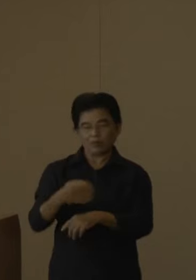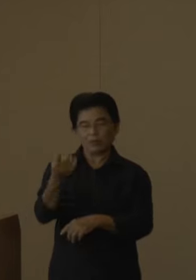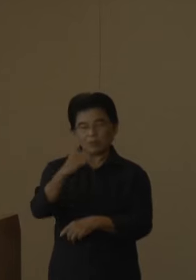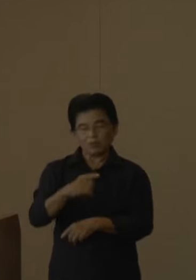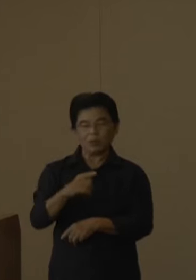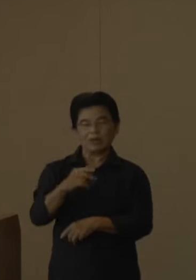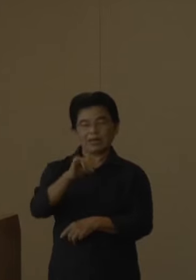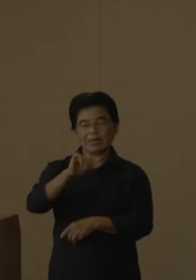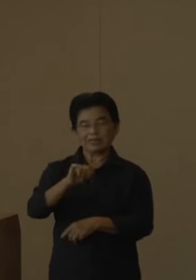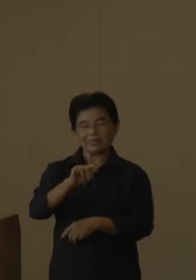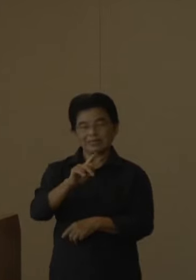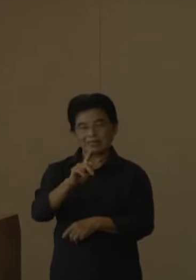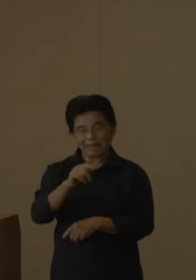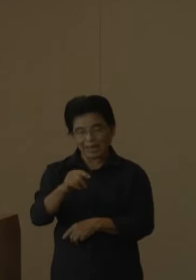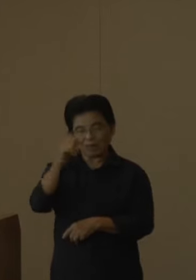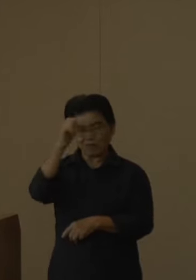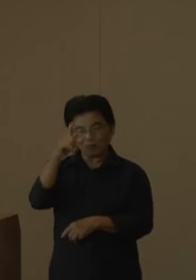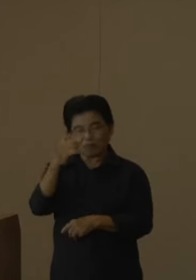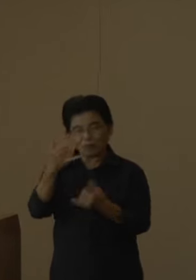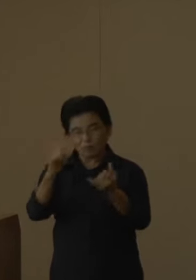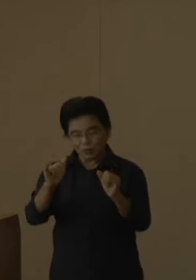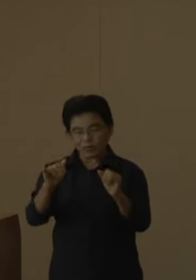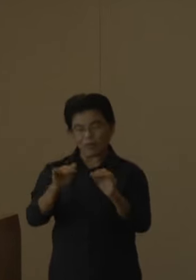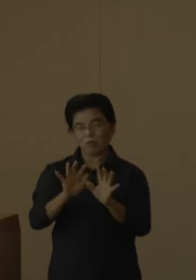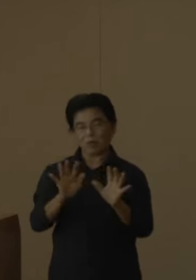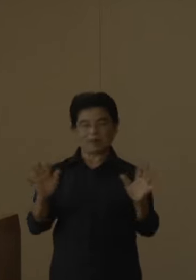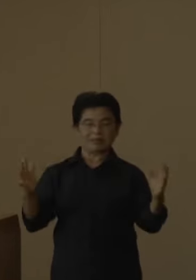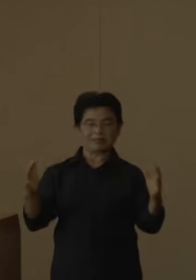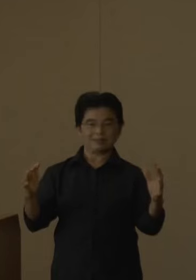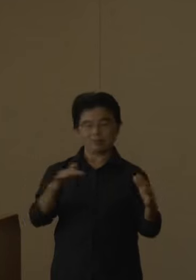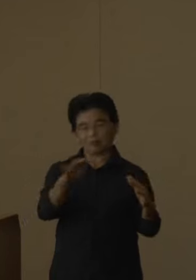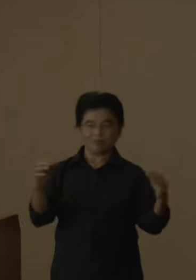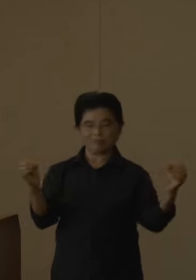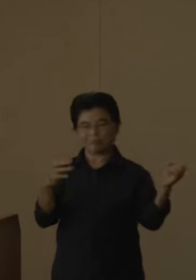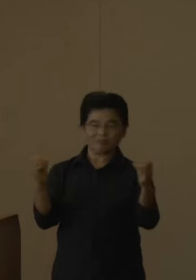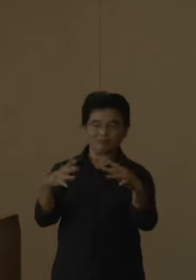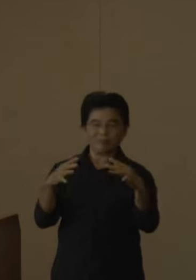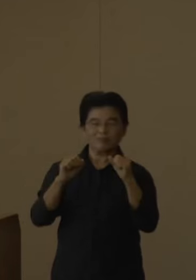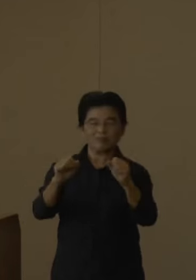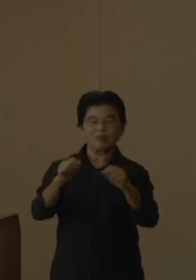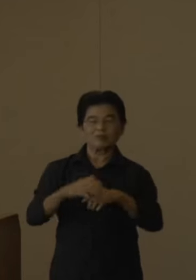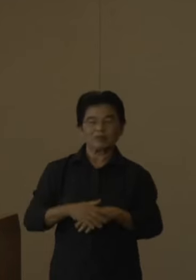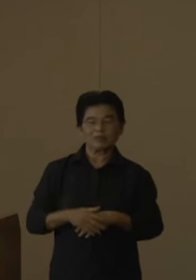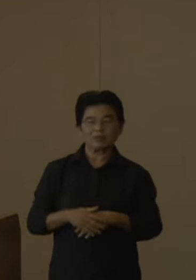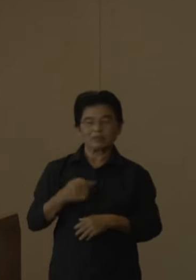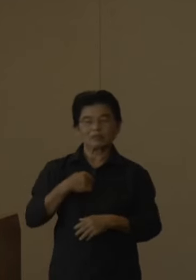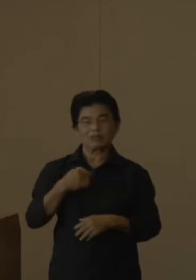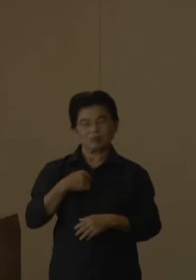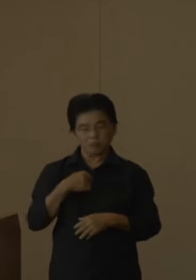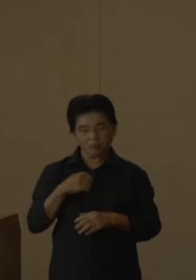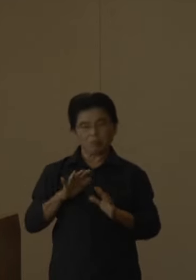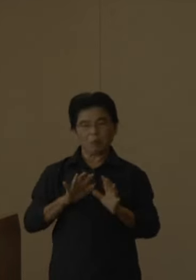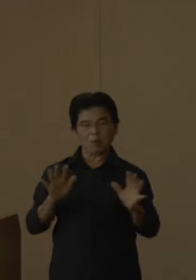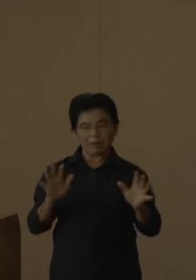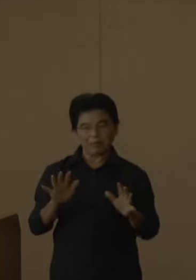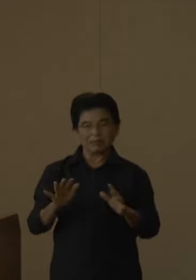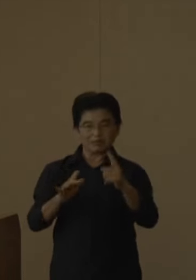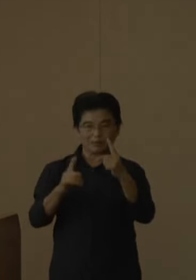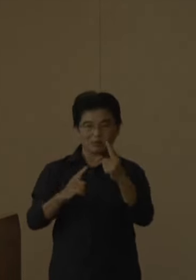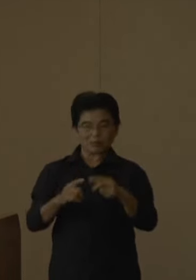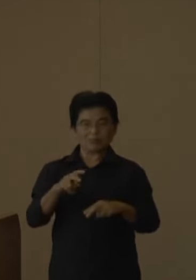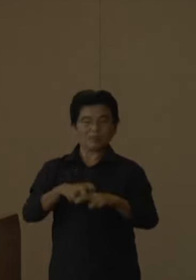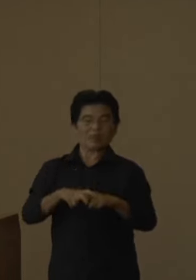者、県内有識者をパネリストとして加え、パネルディスカッションを行います。私もパネリストとして登壇を